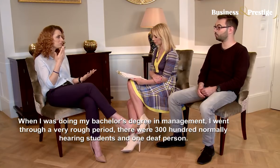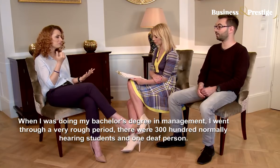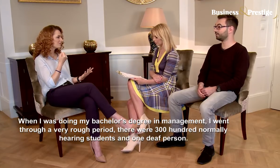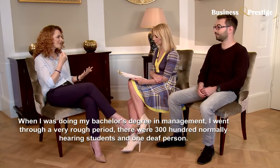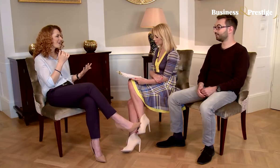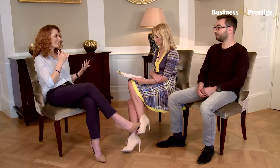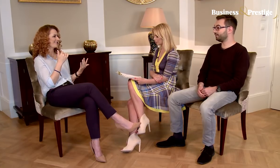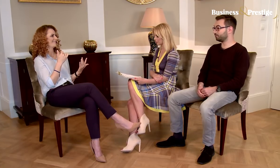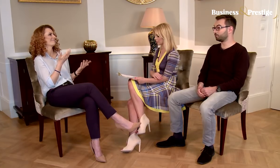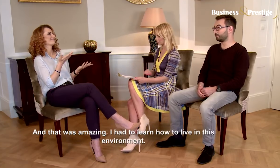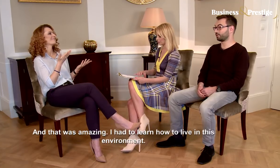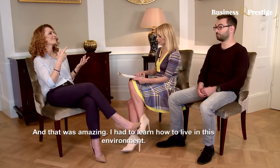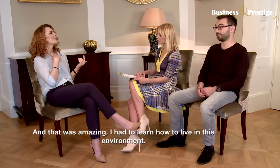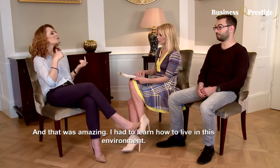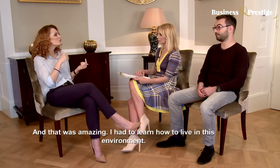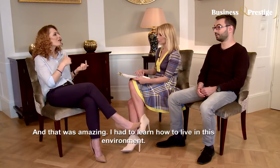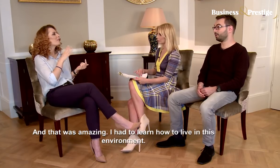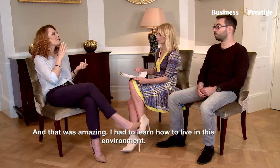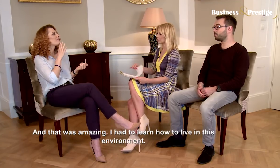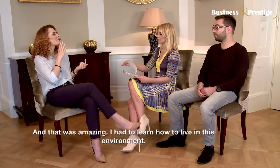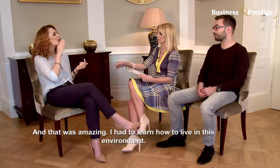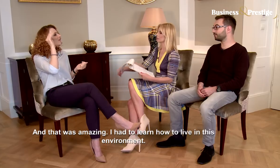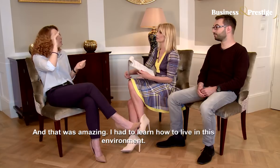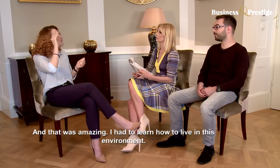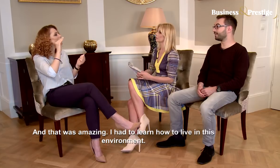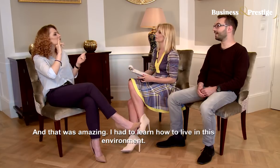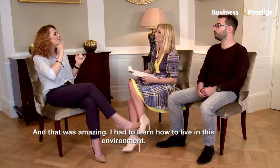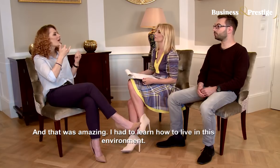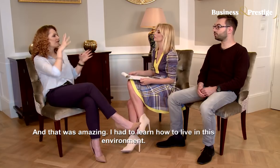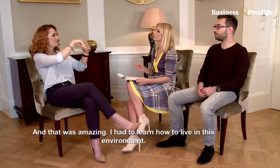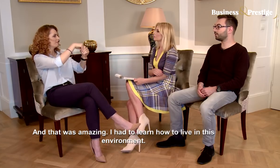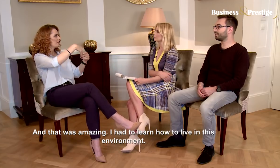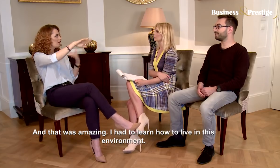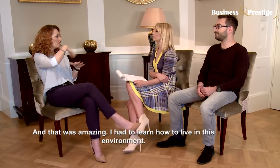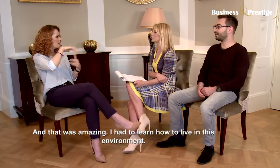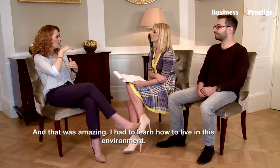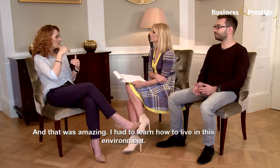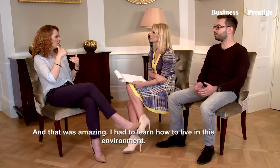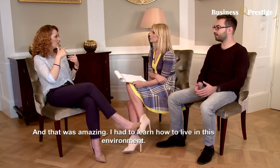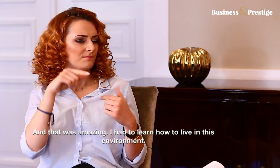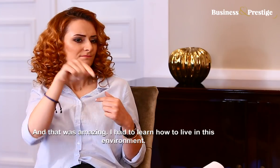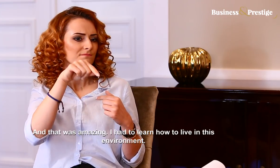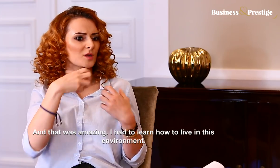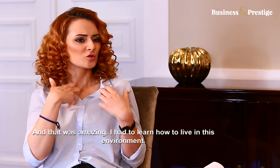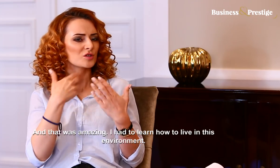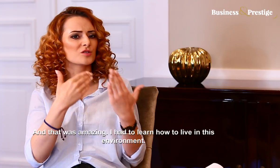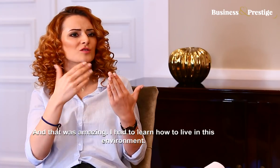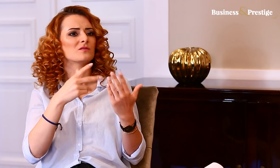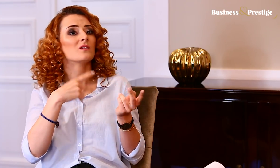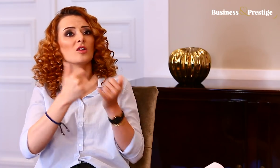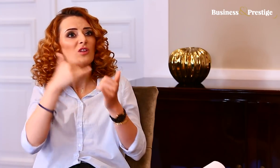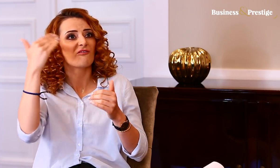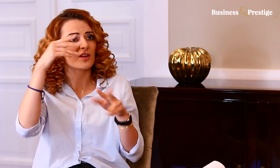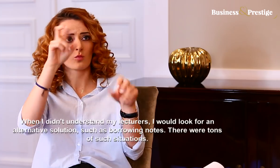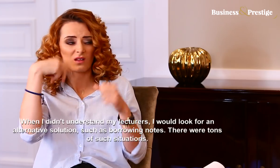i jedna głucha. I to było ciężkie, to było niesamowite. Musiałam jakby nauczyć się, jak działać w tym